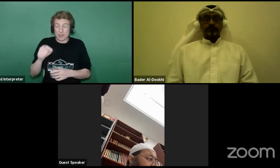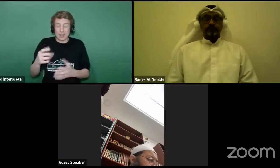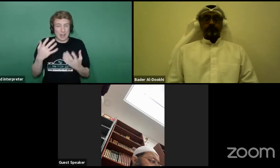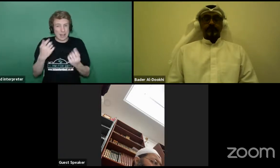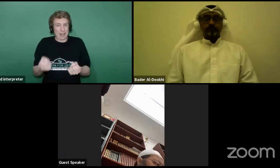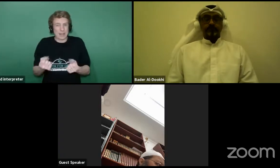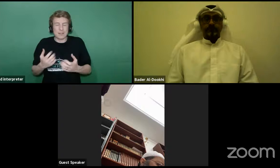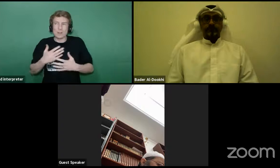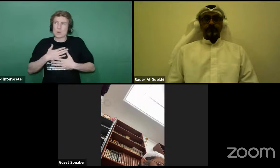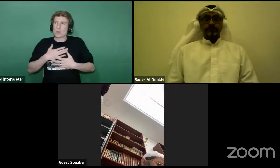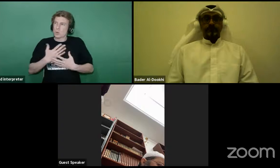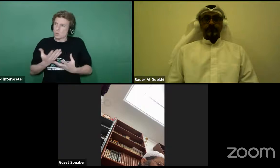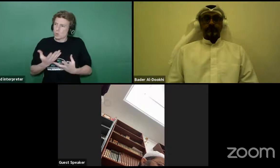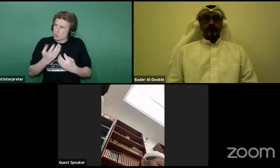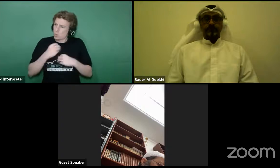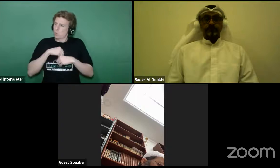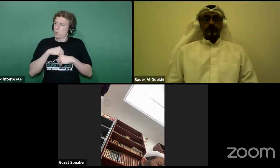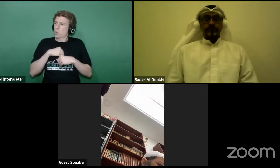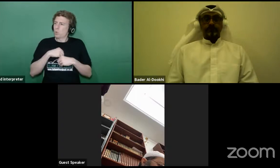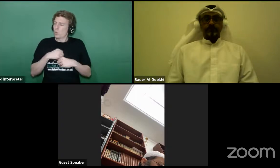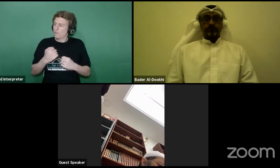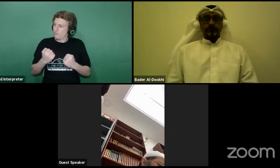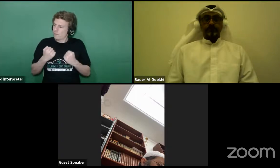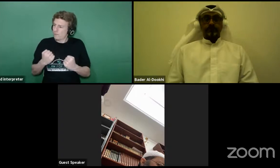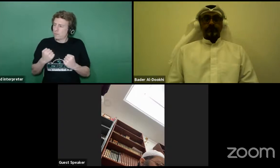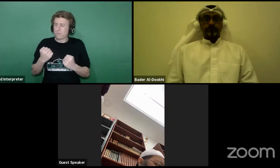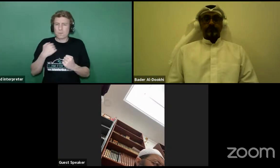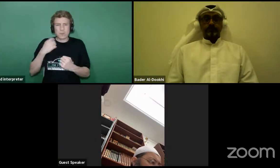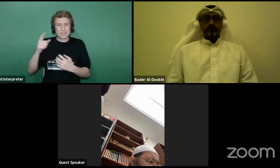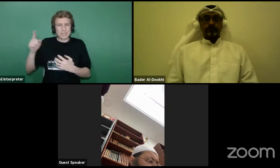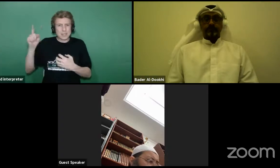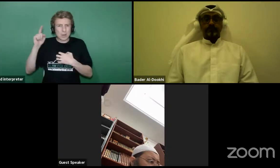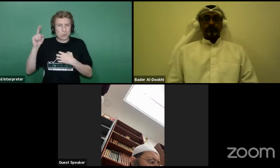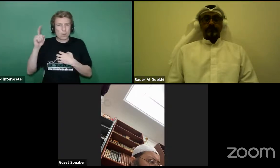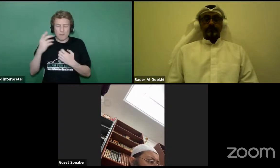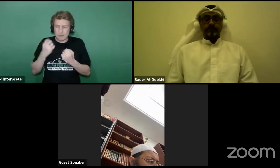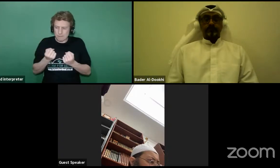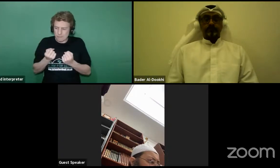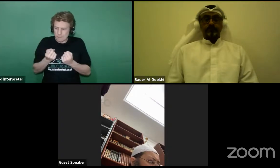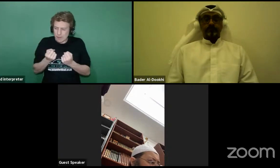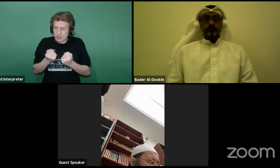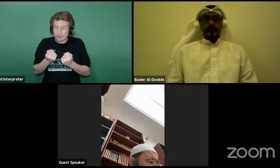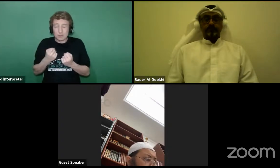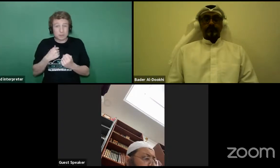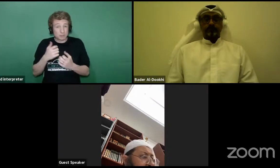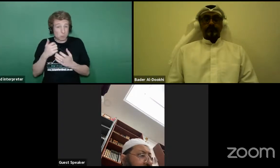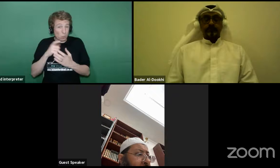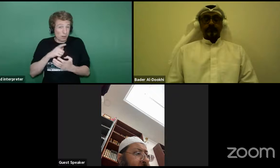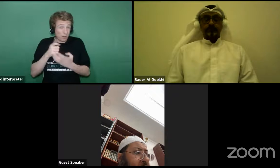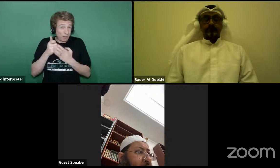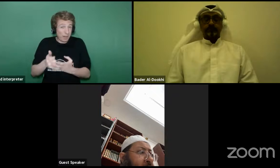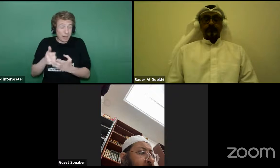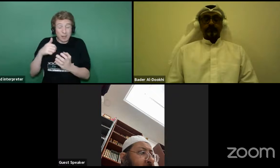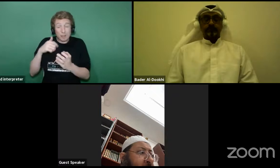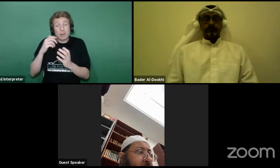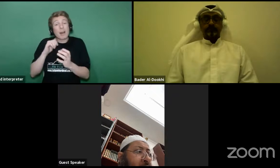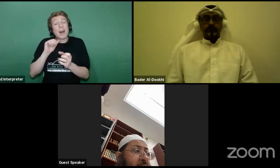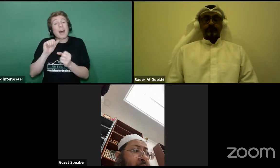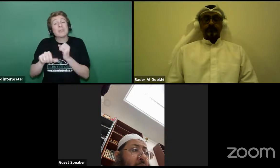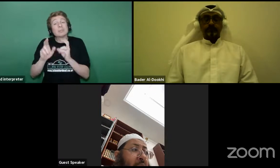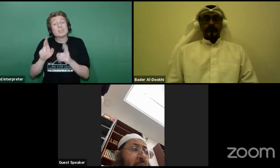Allah and this consciousness of Allah that results in their success in the hereafter. نعم